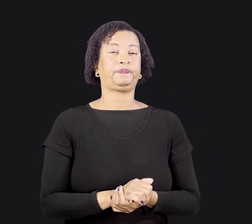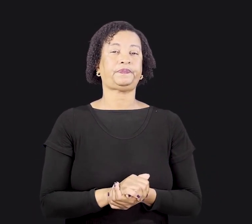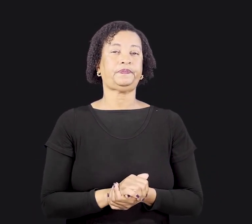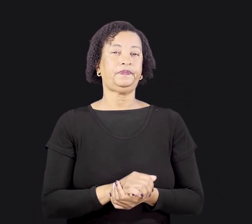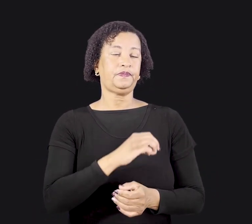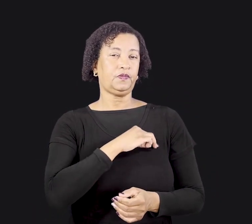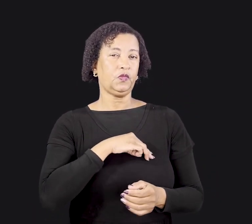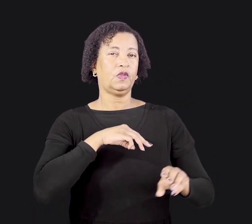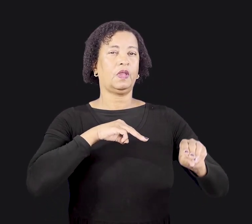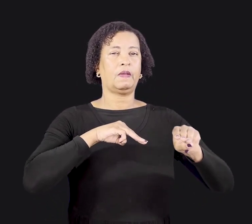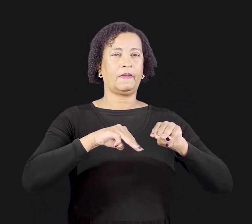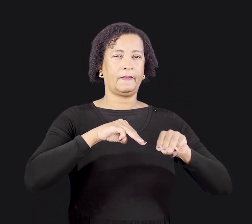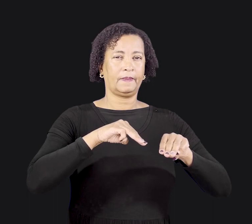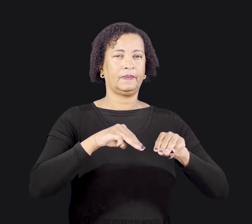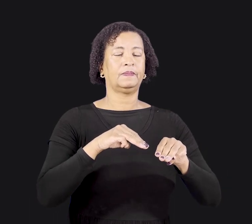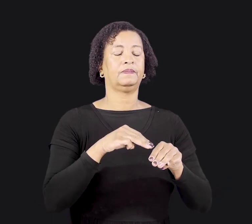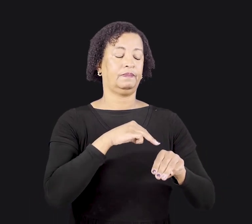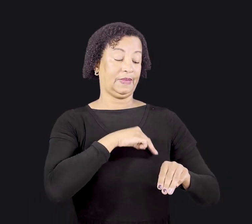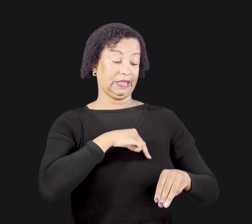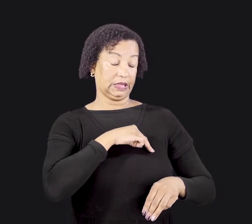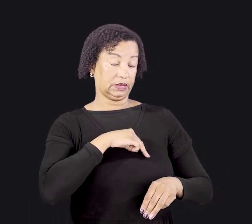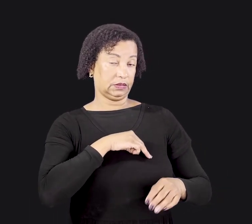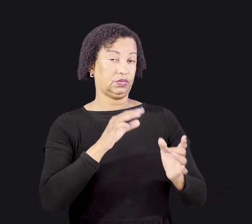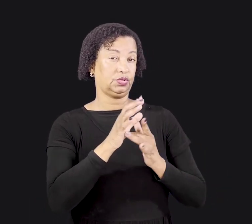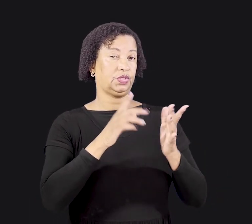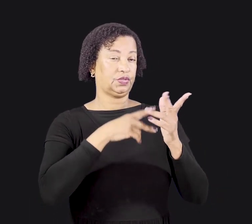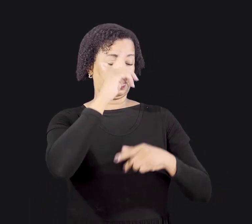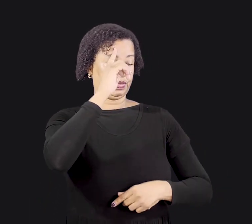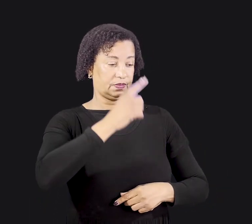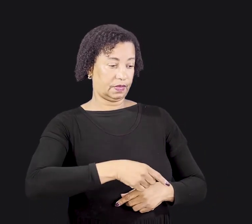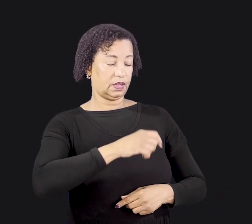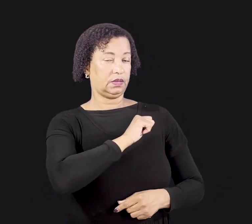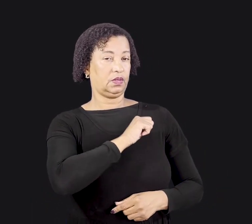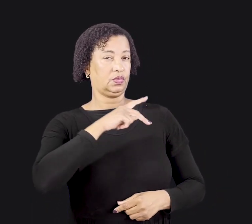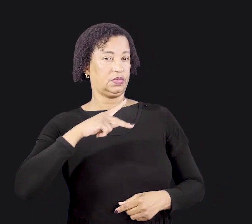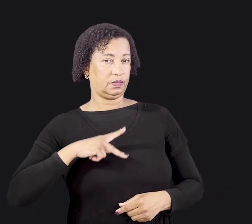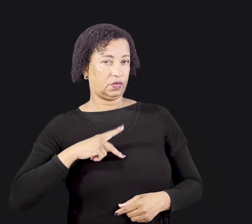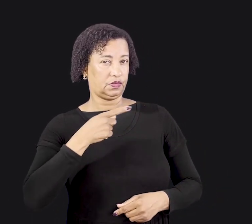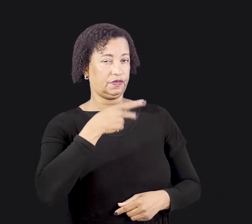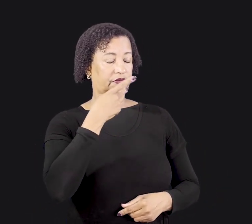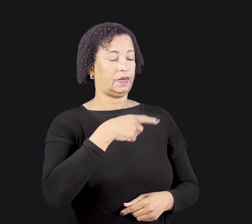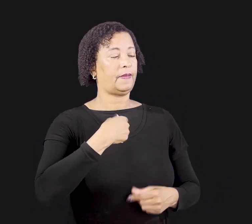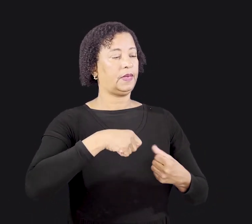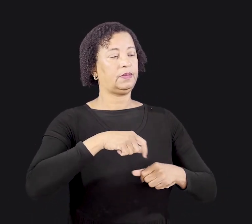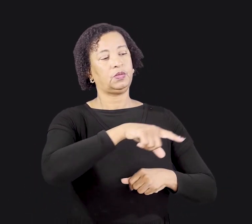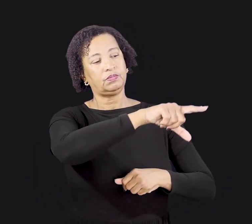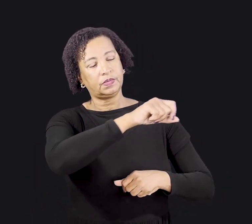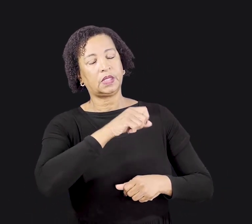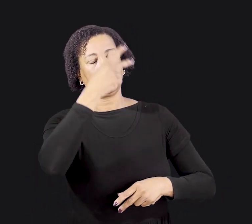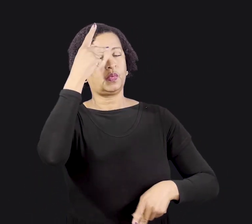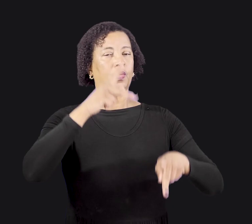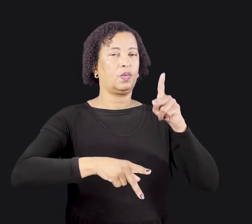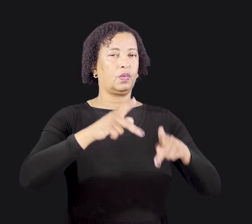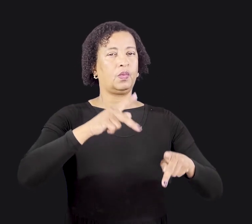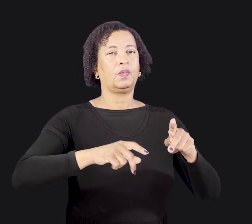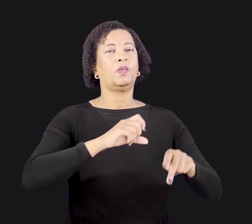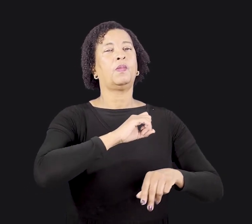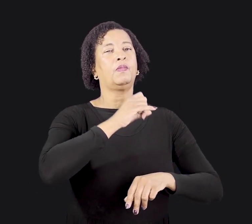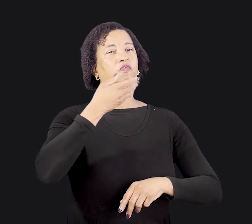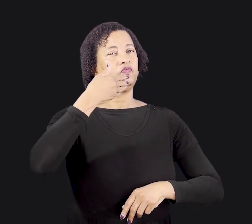Jesus dá as suas ordens aos apóstolos. Primeiro eles deveriam buscar o povo judeu. Mais tarde, Jesus faz o grande comissionamento